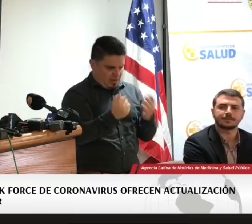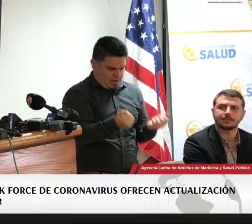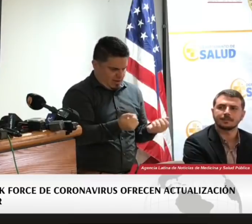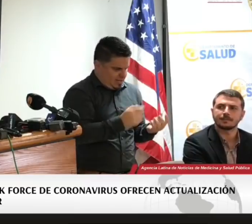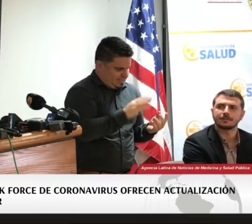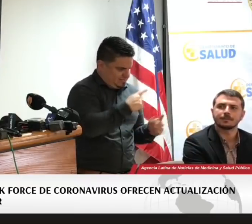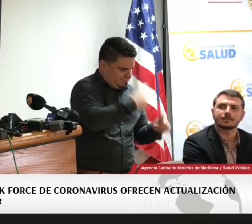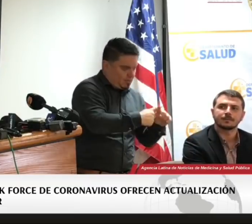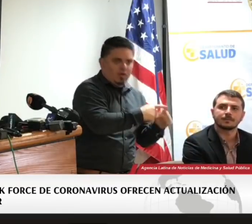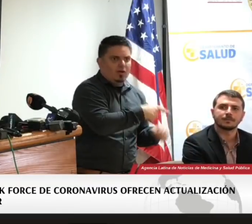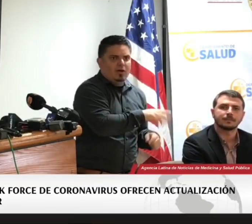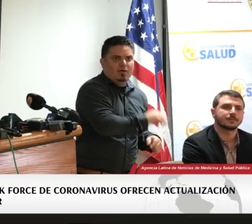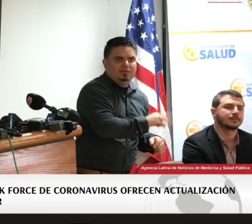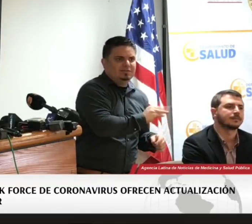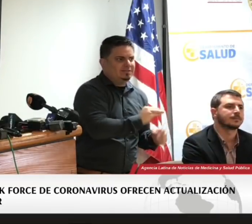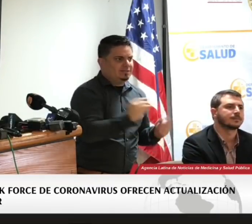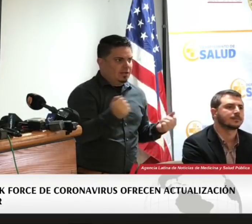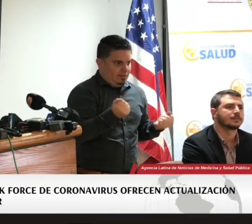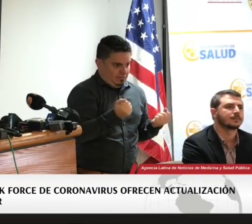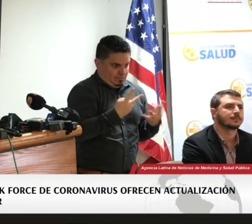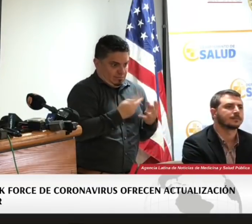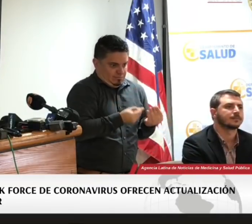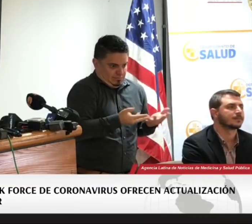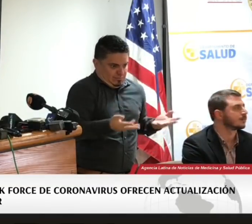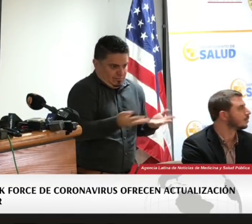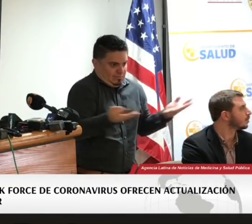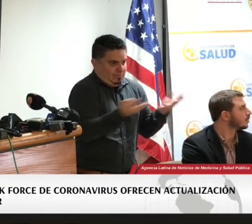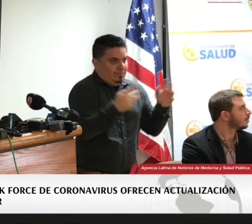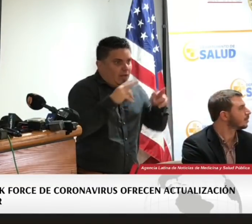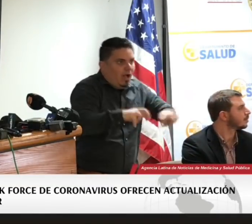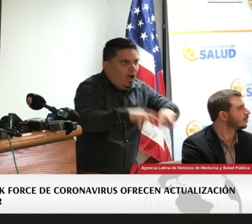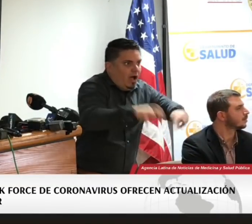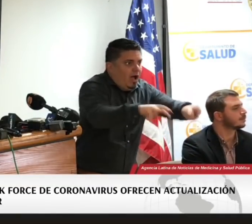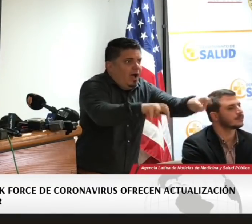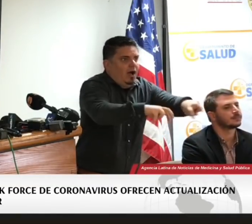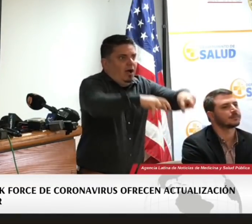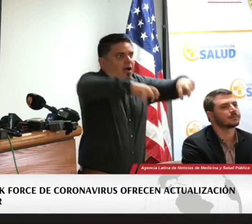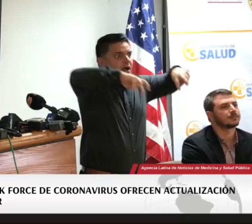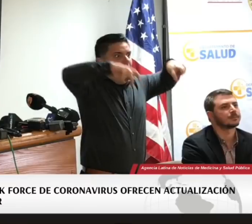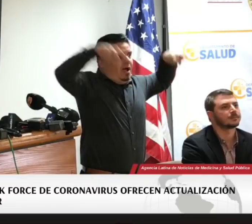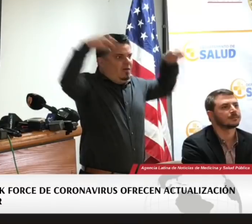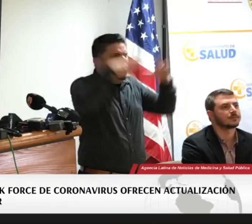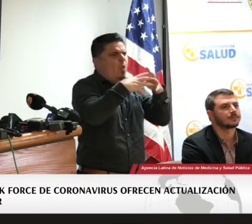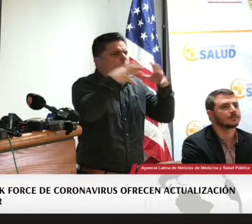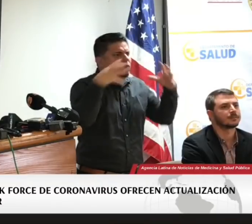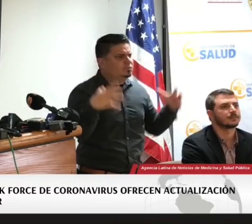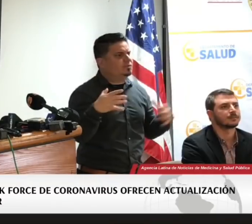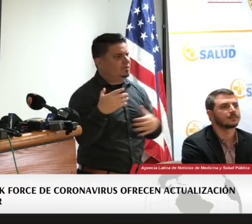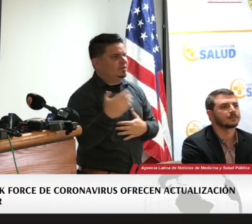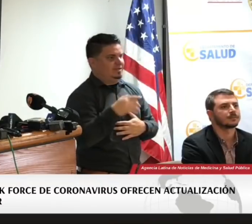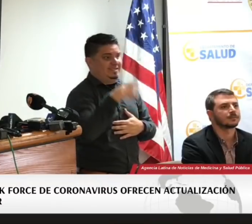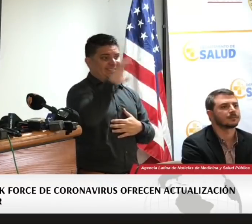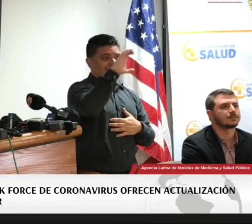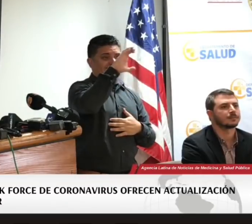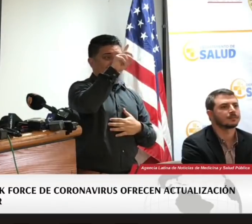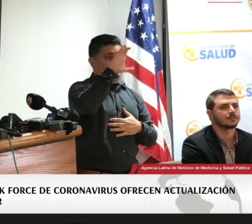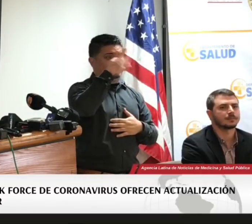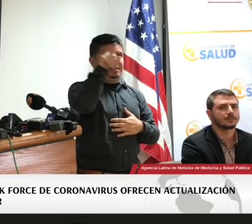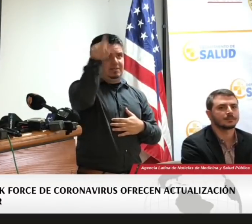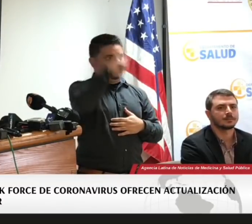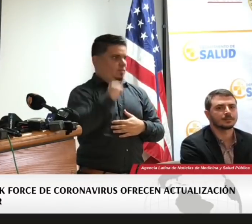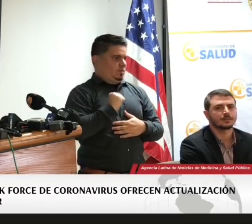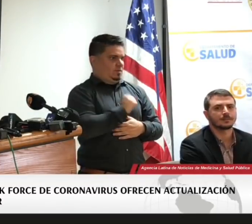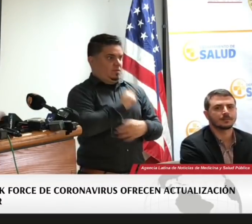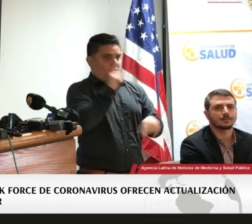mira, no podemos con tanto pruebas hacerlas en Atlanta, vamos a certificar estos laboratorios,